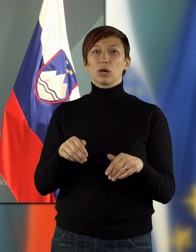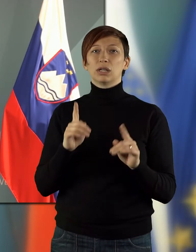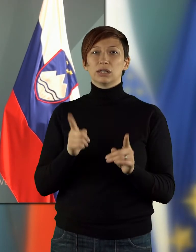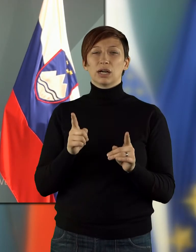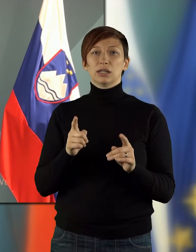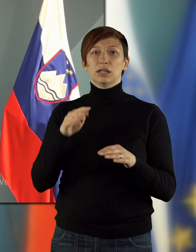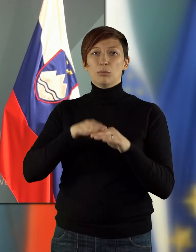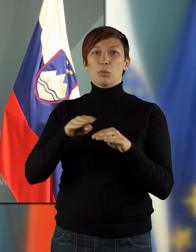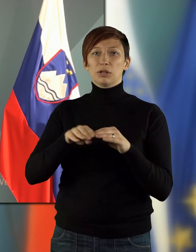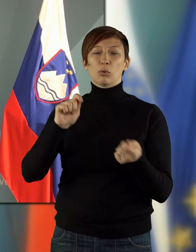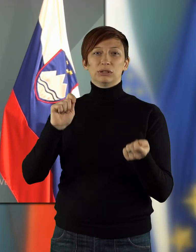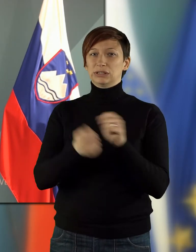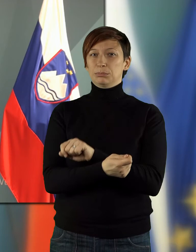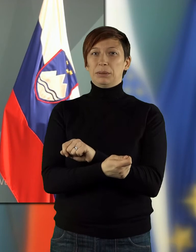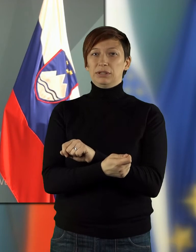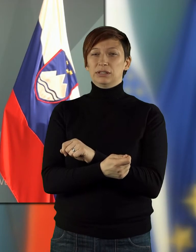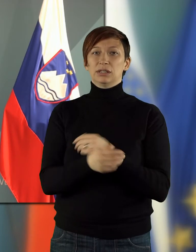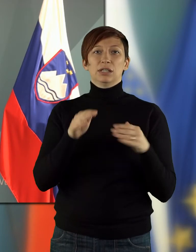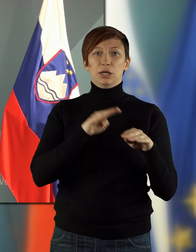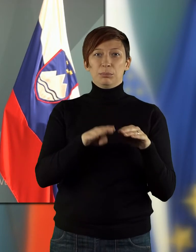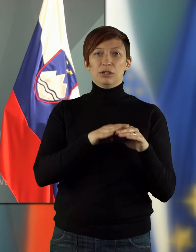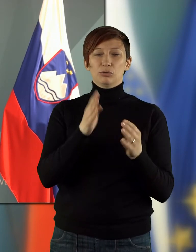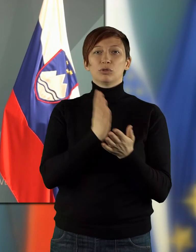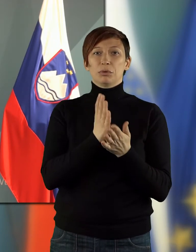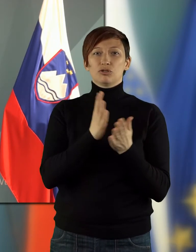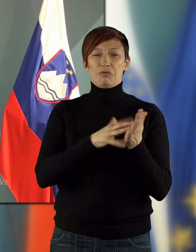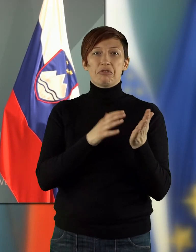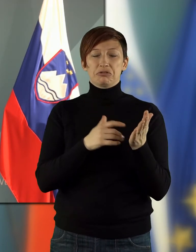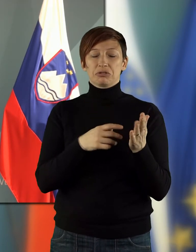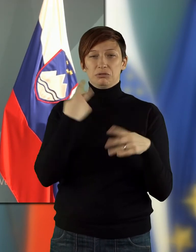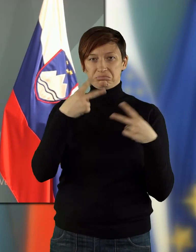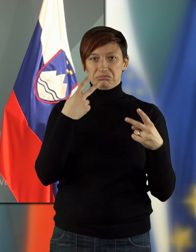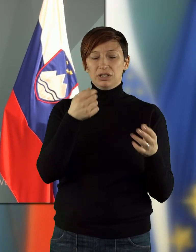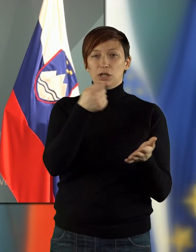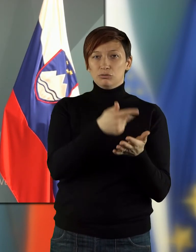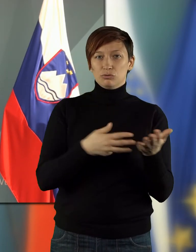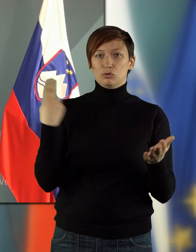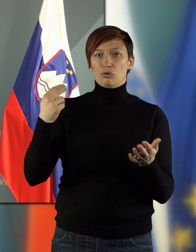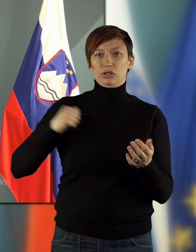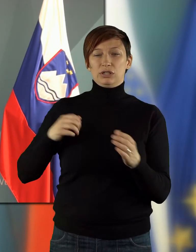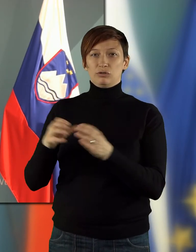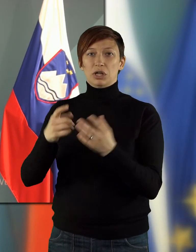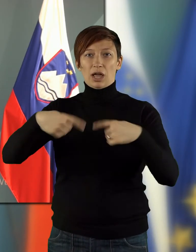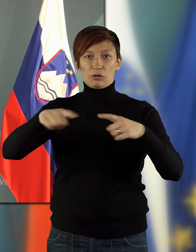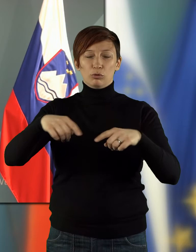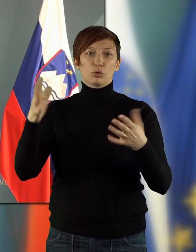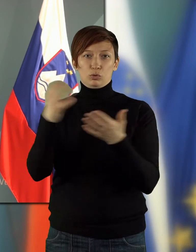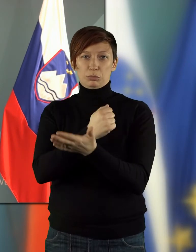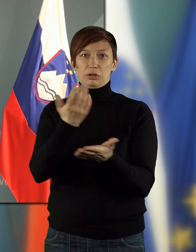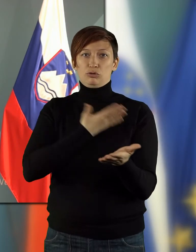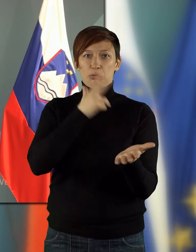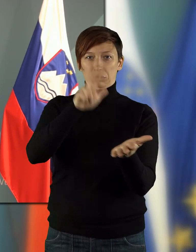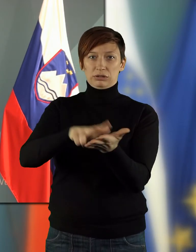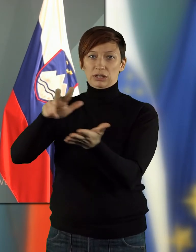tega, da bi morali karkoli po metodi spreminjati. Metoda je bila že večkrat implementirana v slovenski vojski in enote so